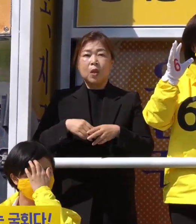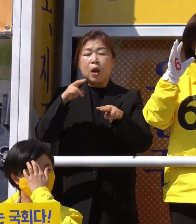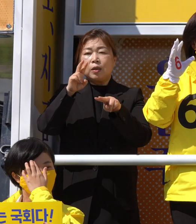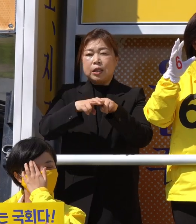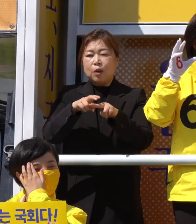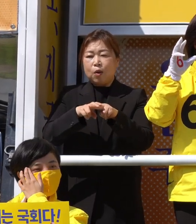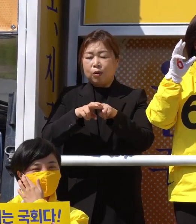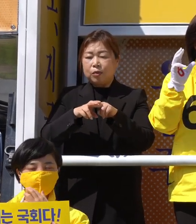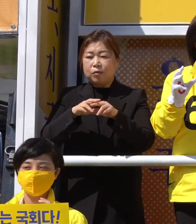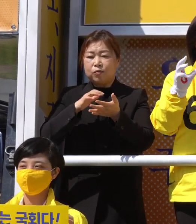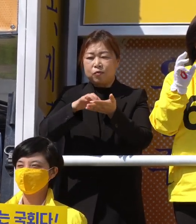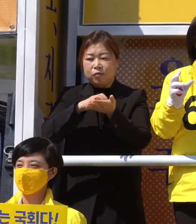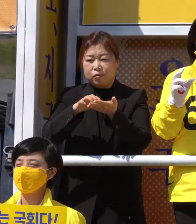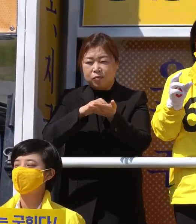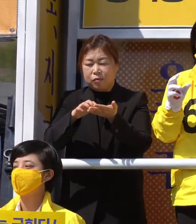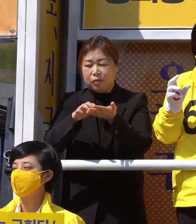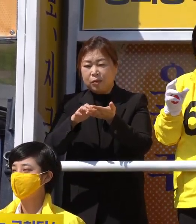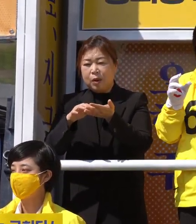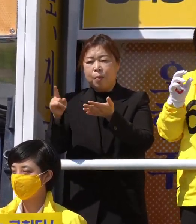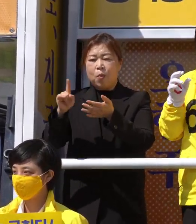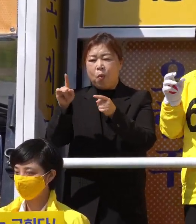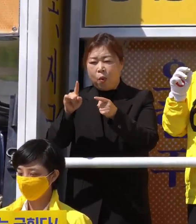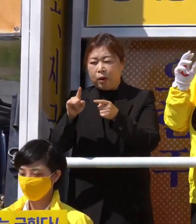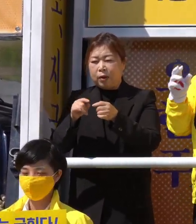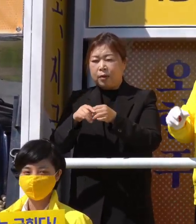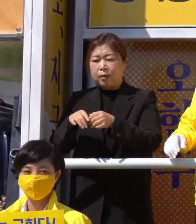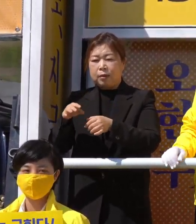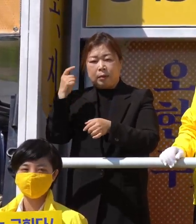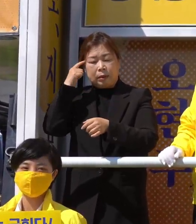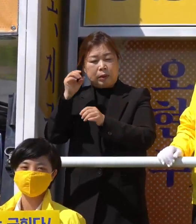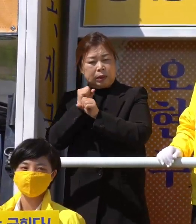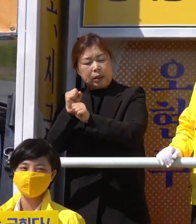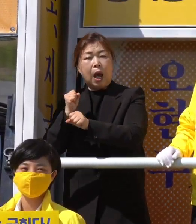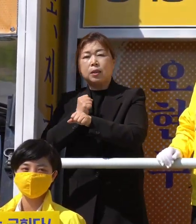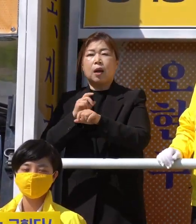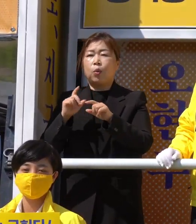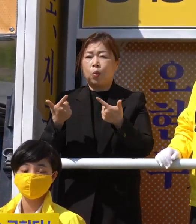의석수의 유불리에 연연하지 않고